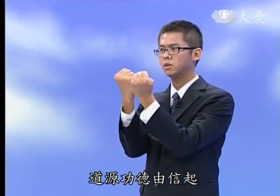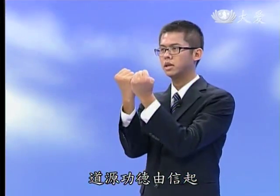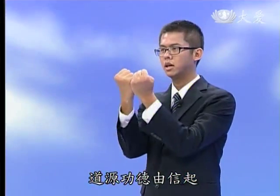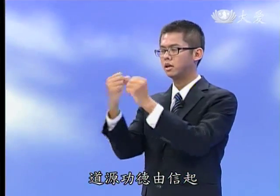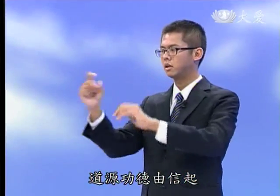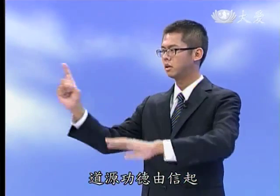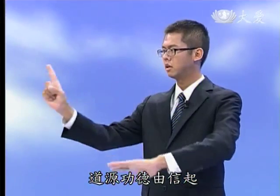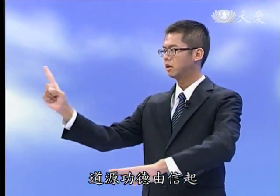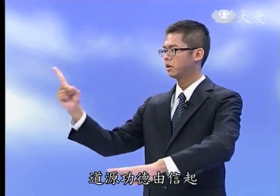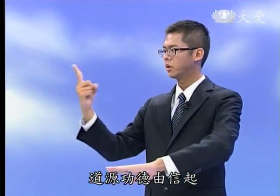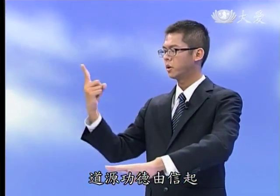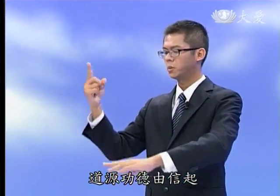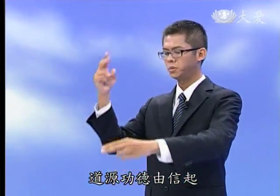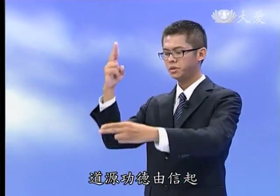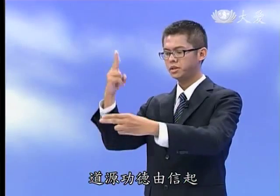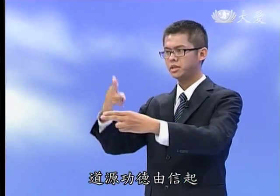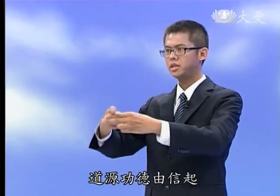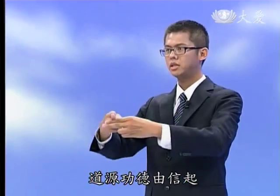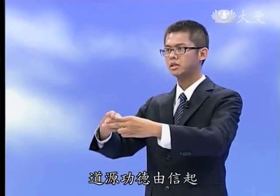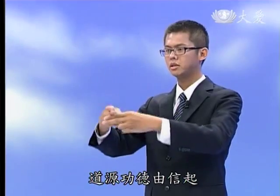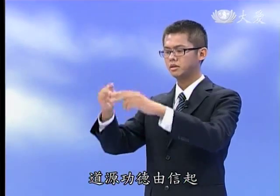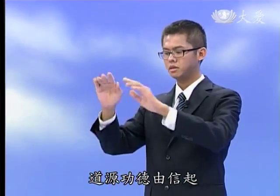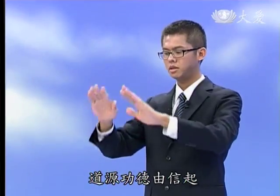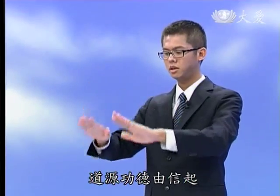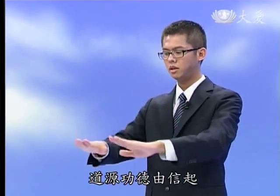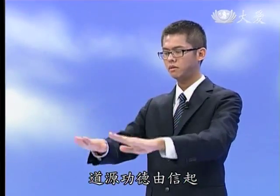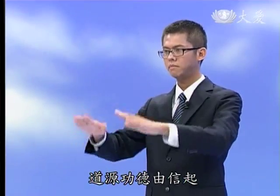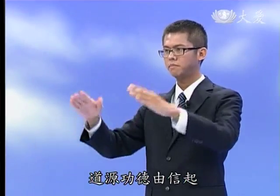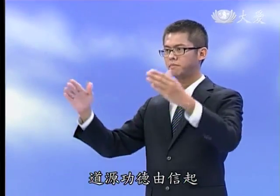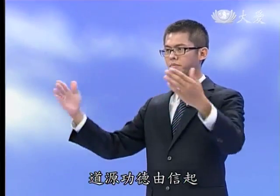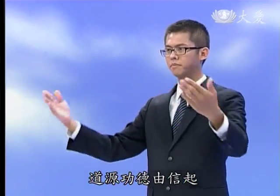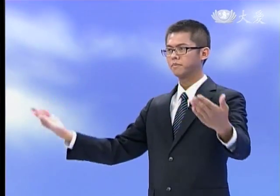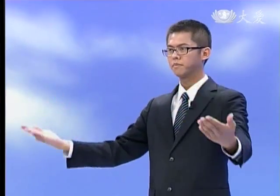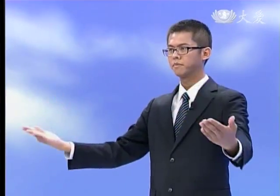功德由信起，